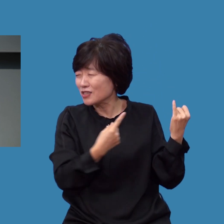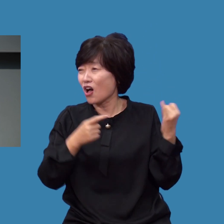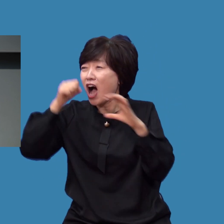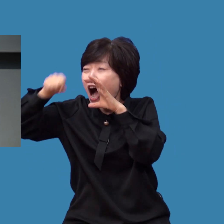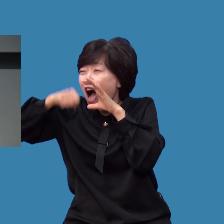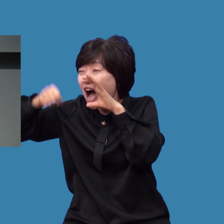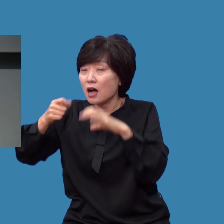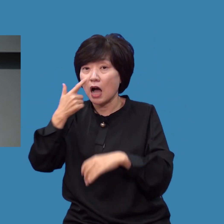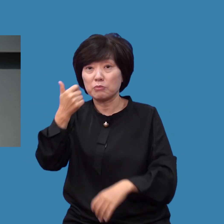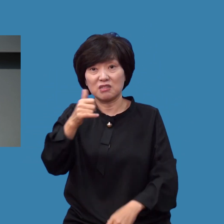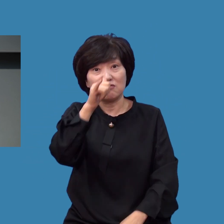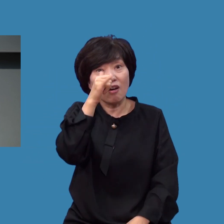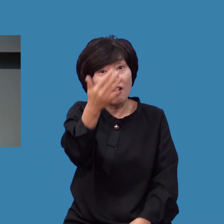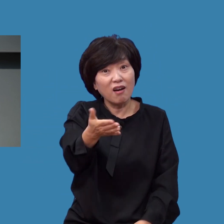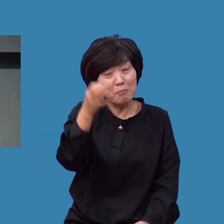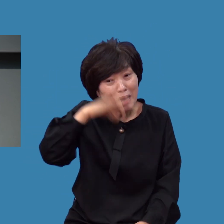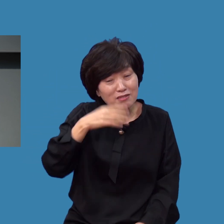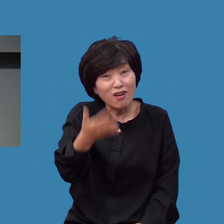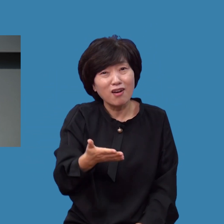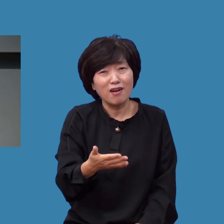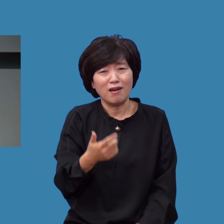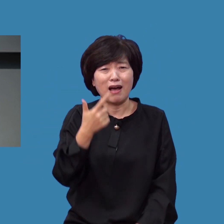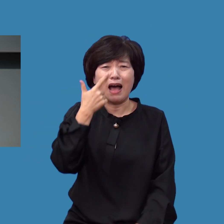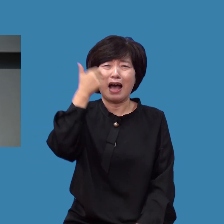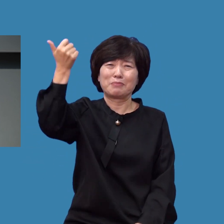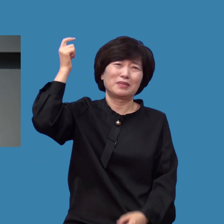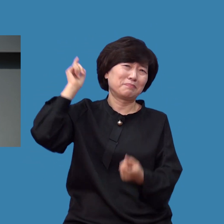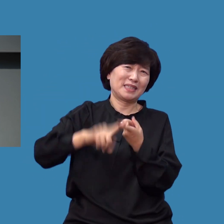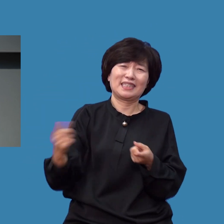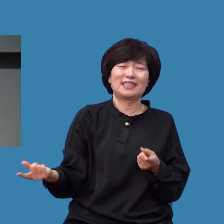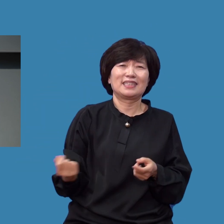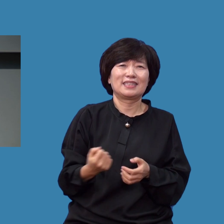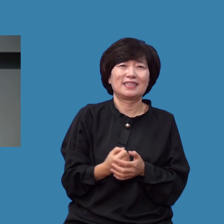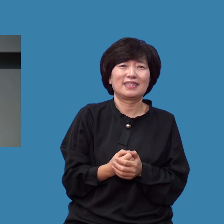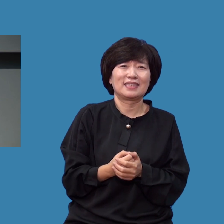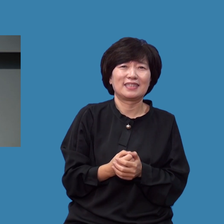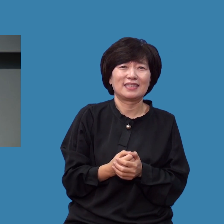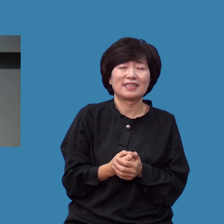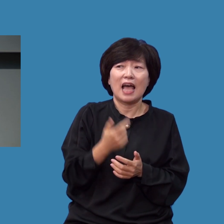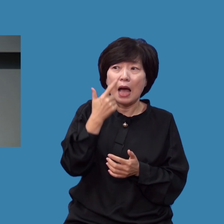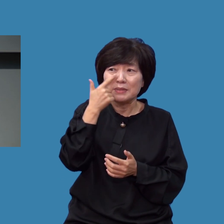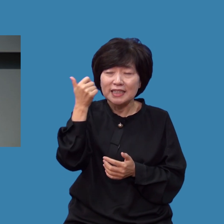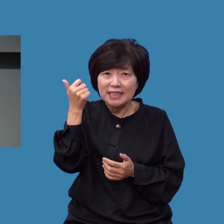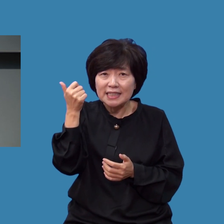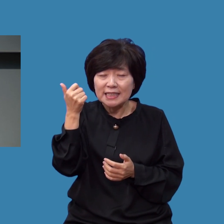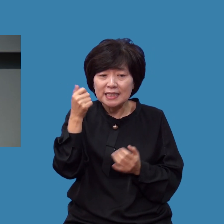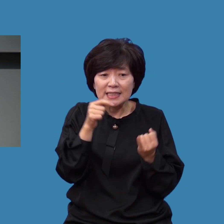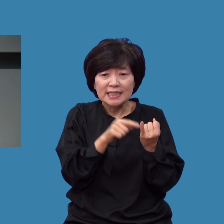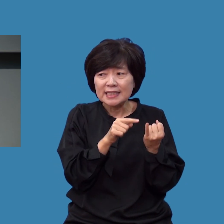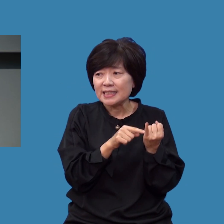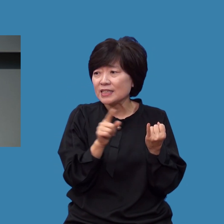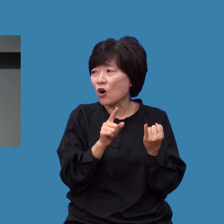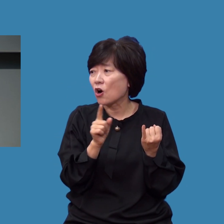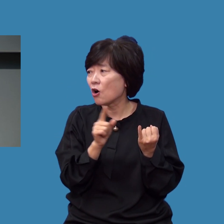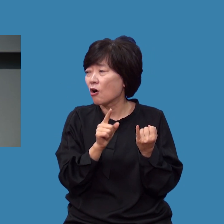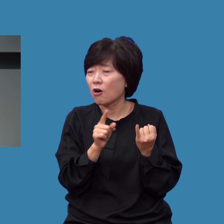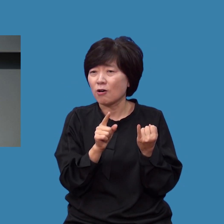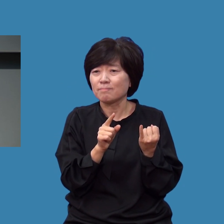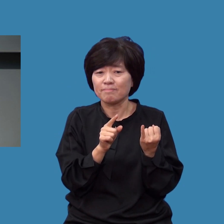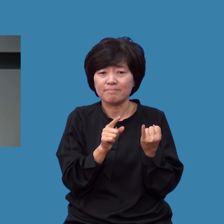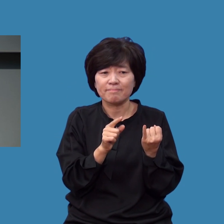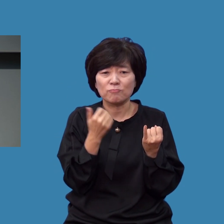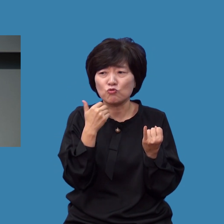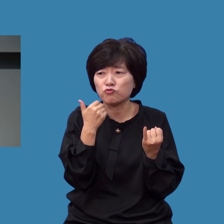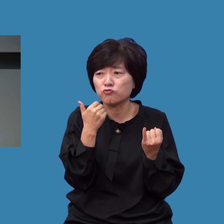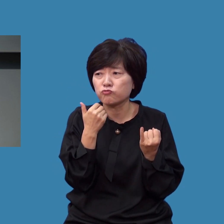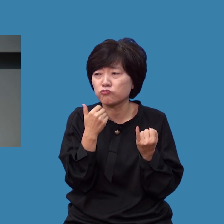말하는 아버지 있어요? 그런 건 아버지가 아니지. 이 아버지는 이 문제를 누군가한테 얘기하긴 할 거예요.